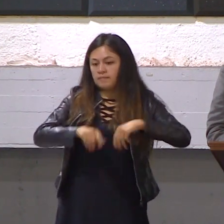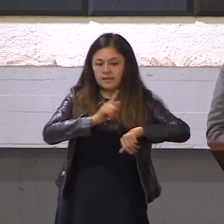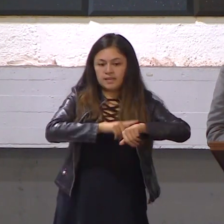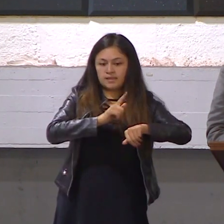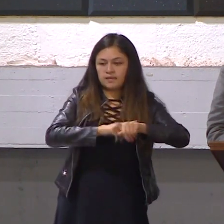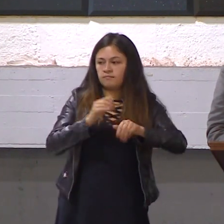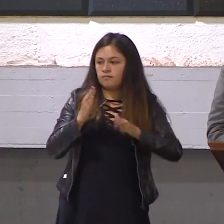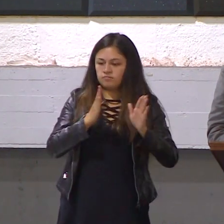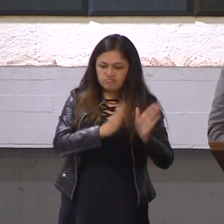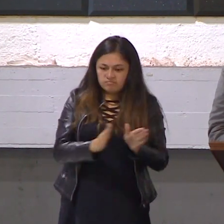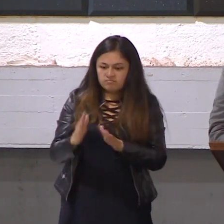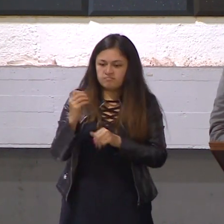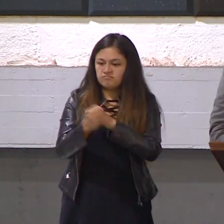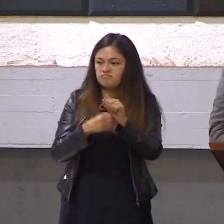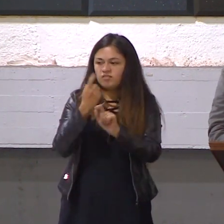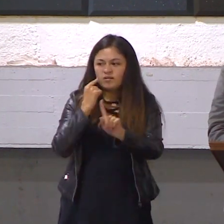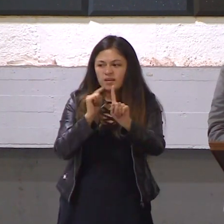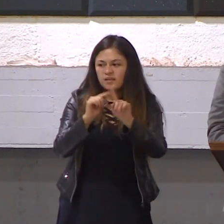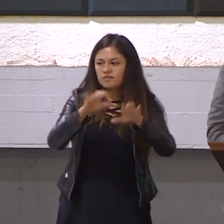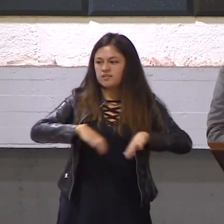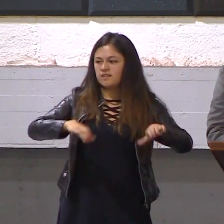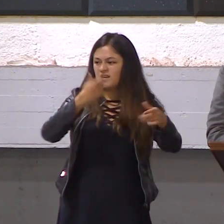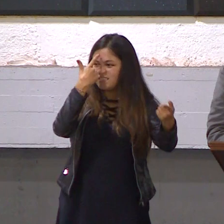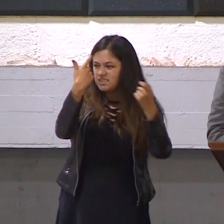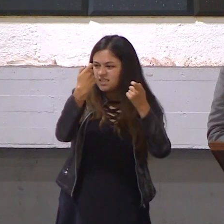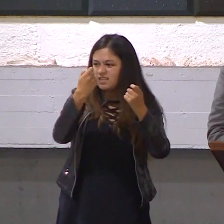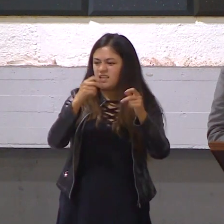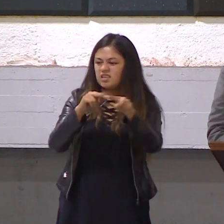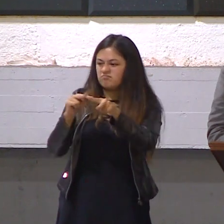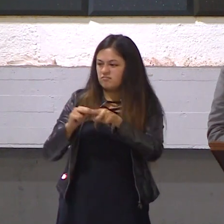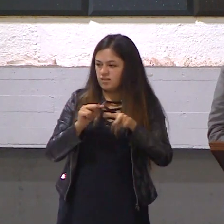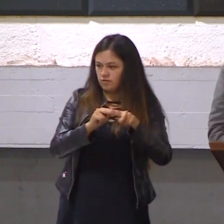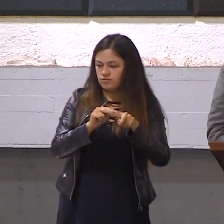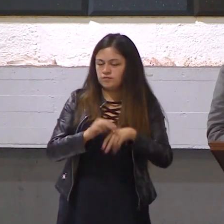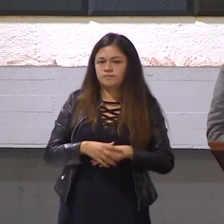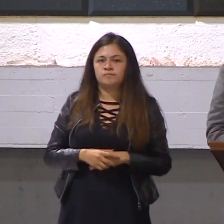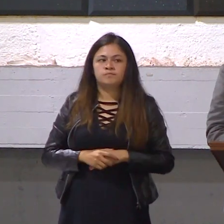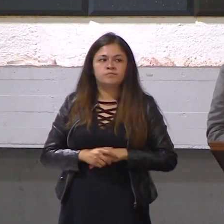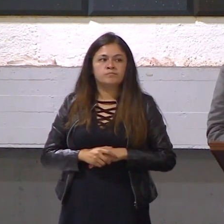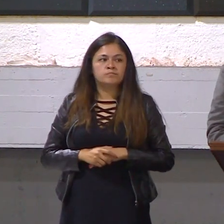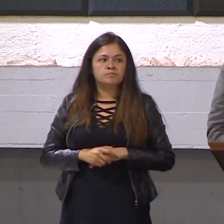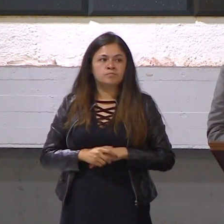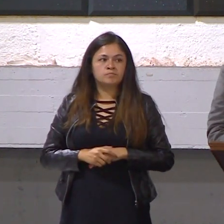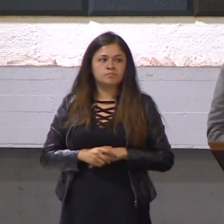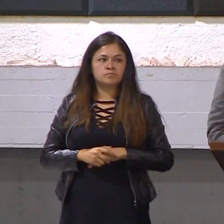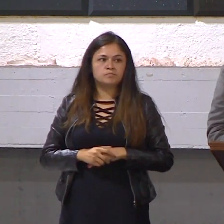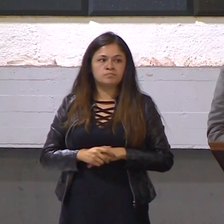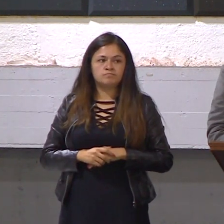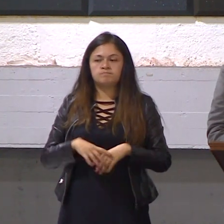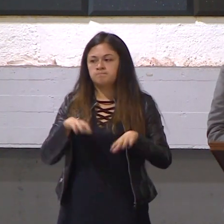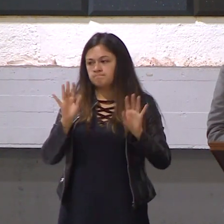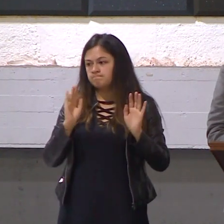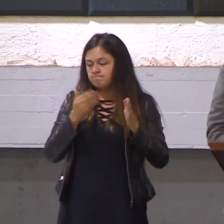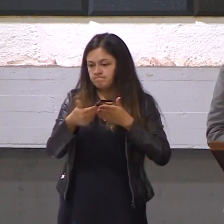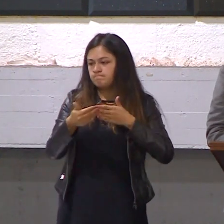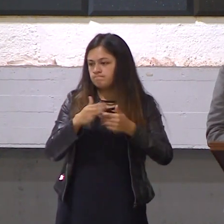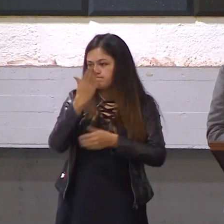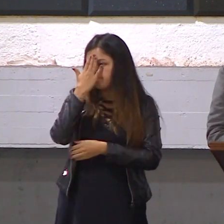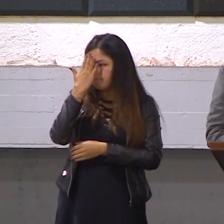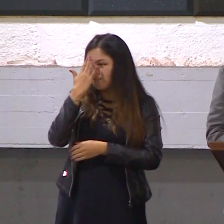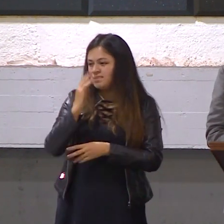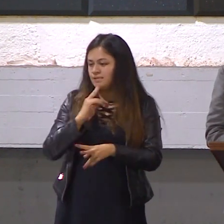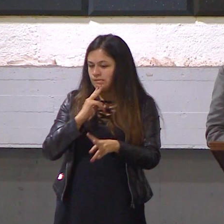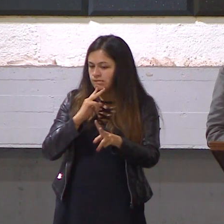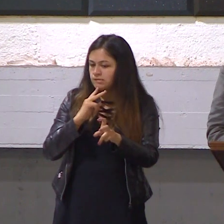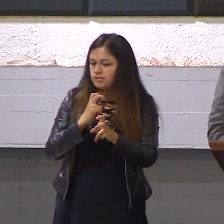como medios fines actividades e instrumentos a pesar de la dificultad en la consola de